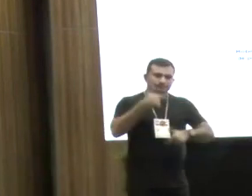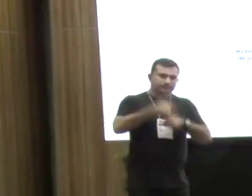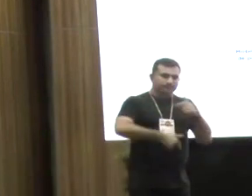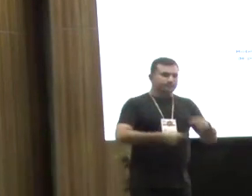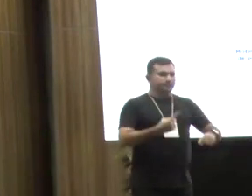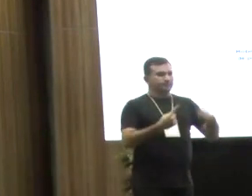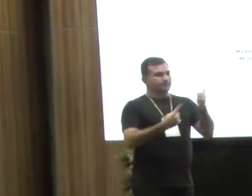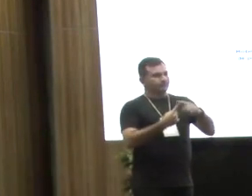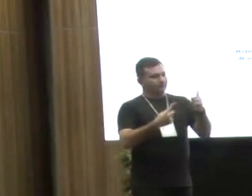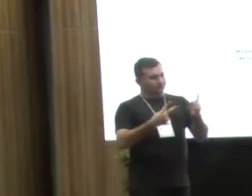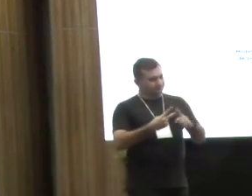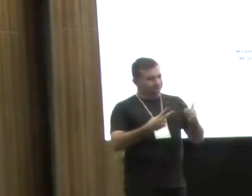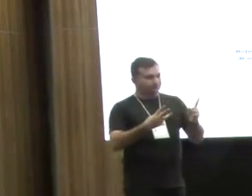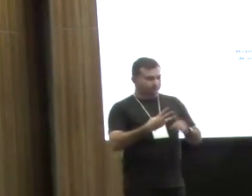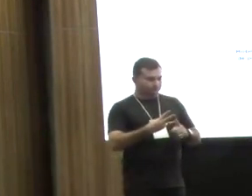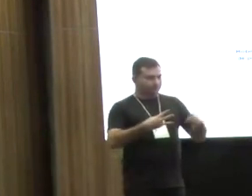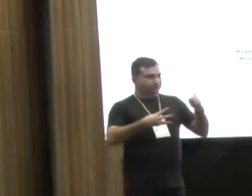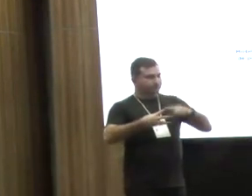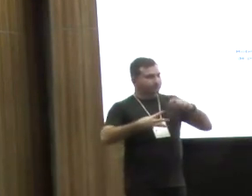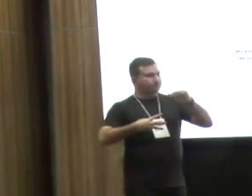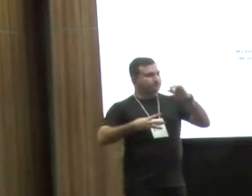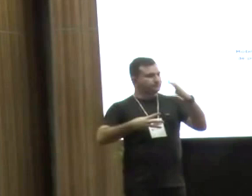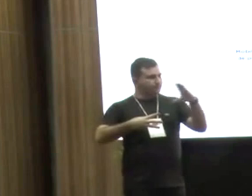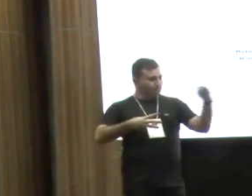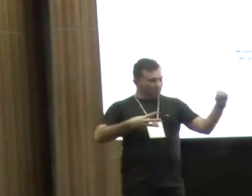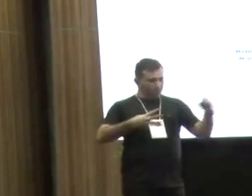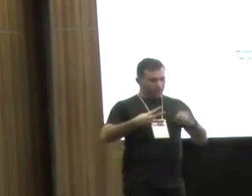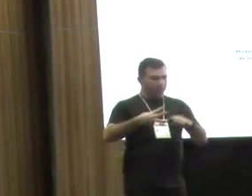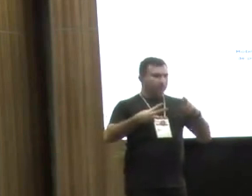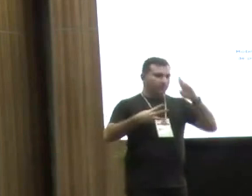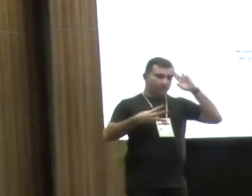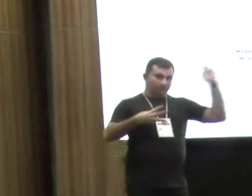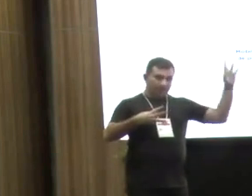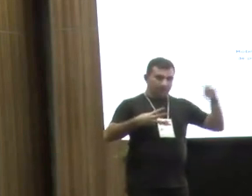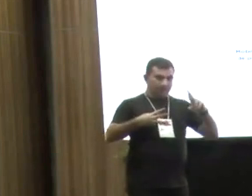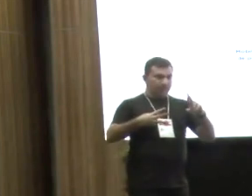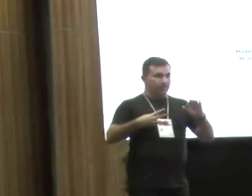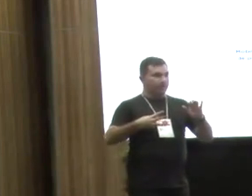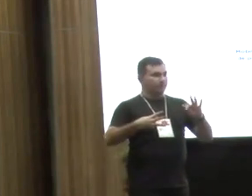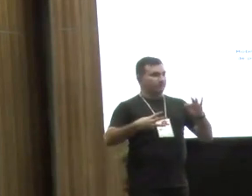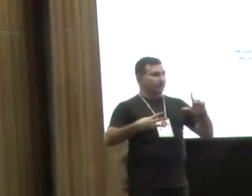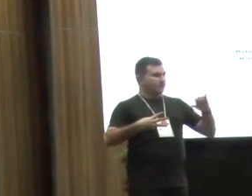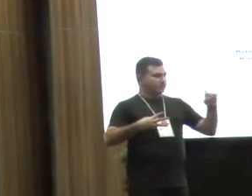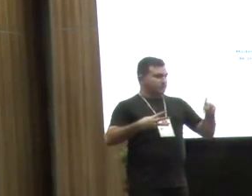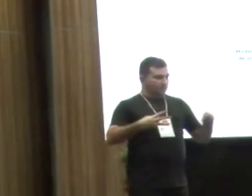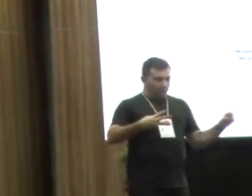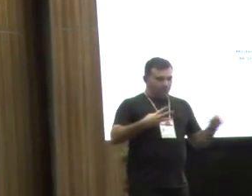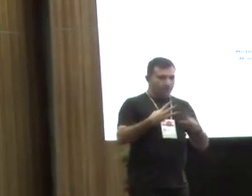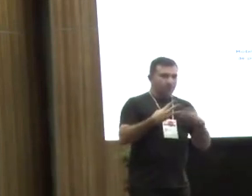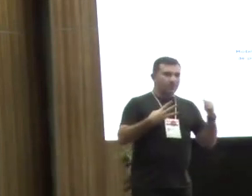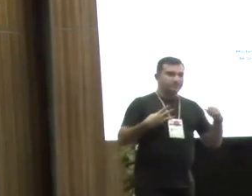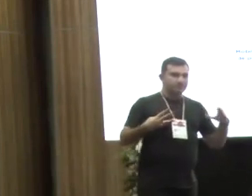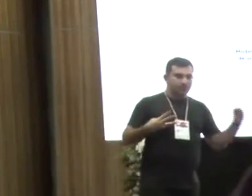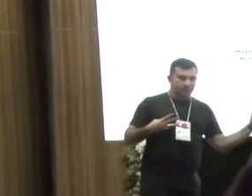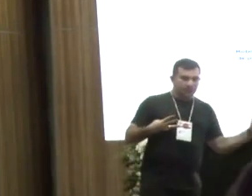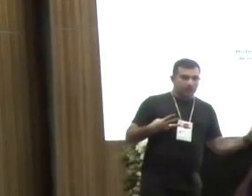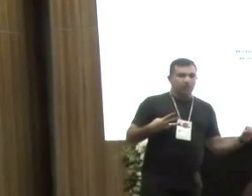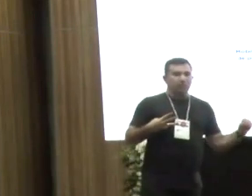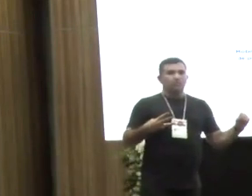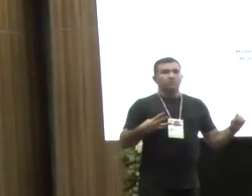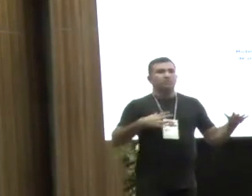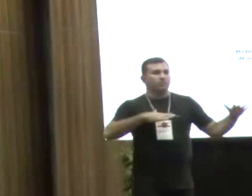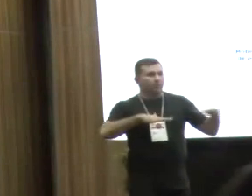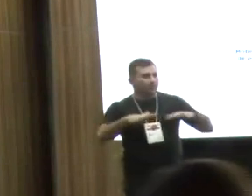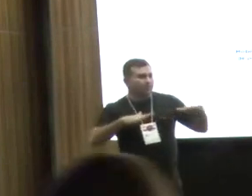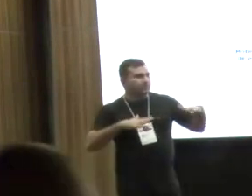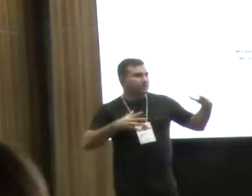ação, reflexão, ação. Ele mobilizou parceiros, ele mobilizou